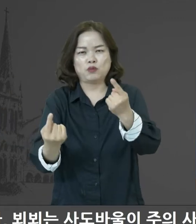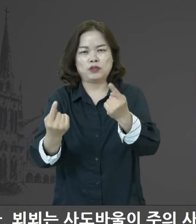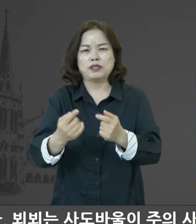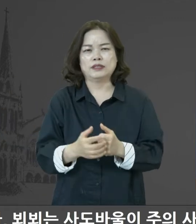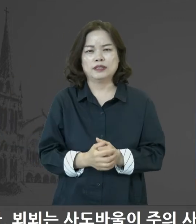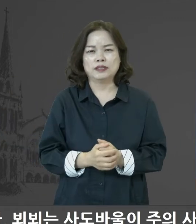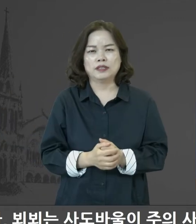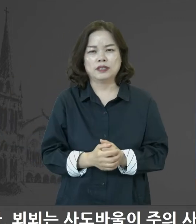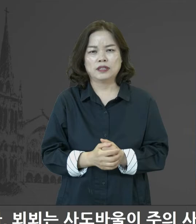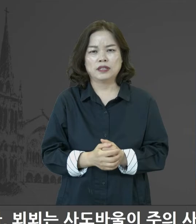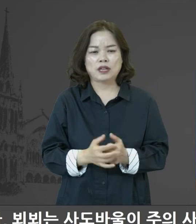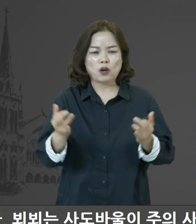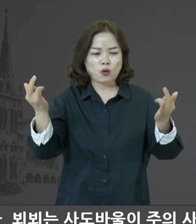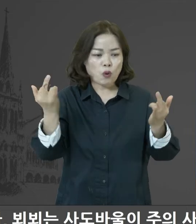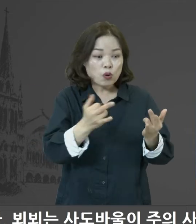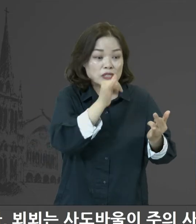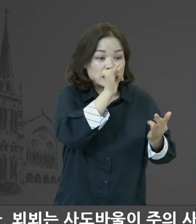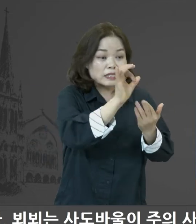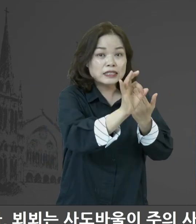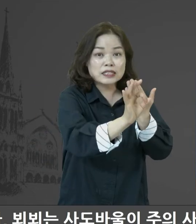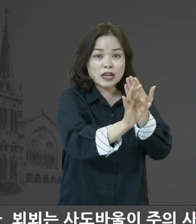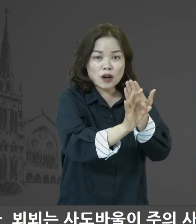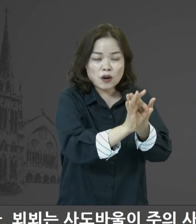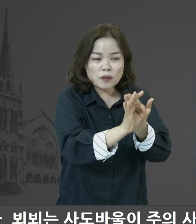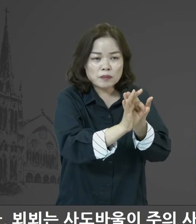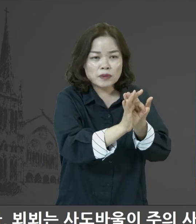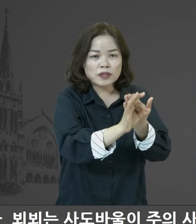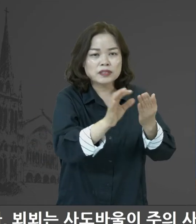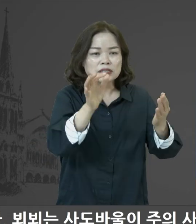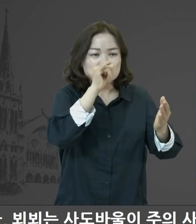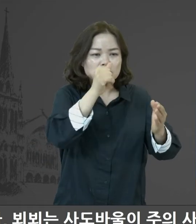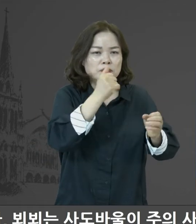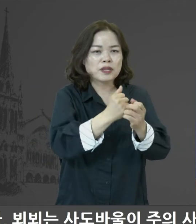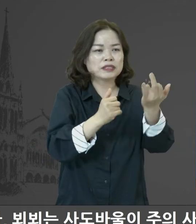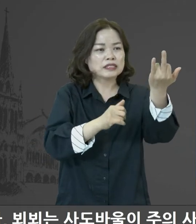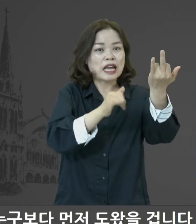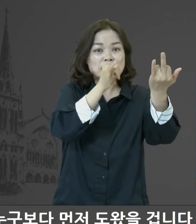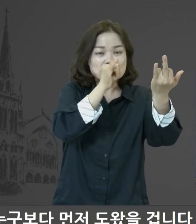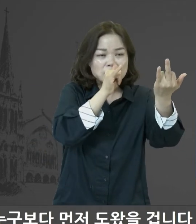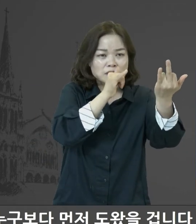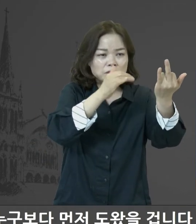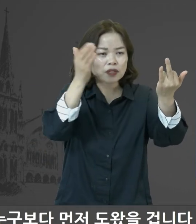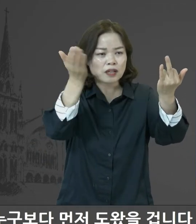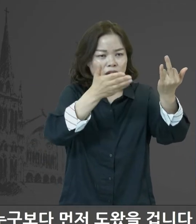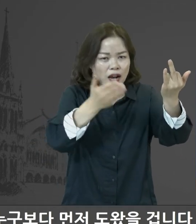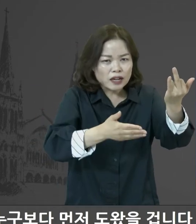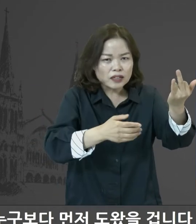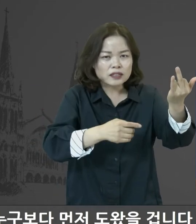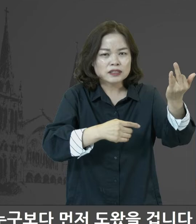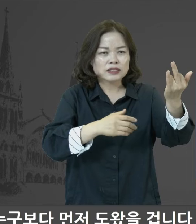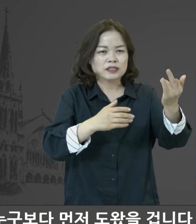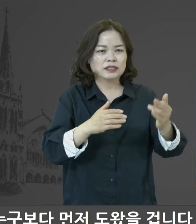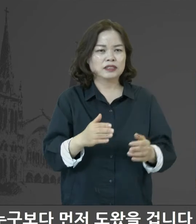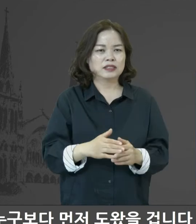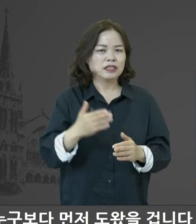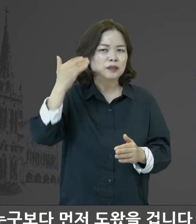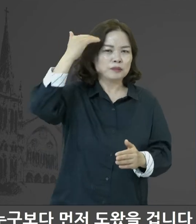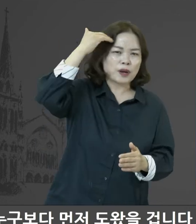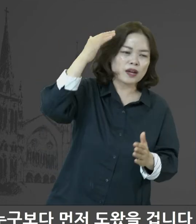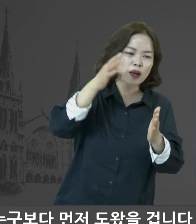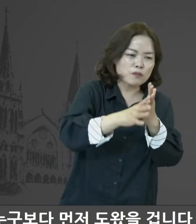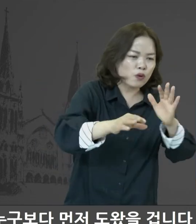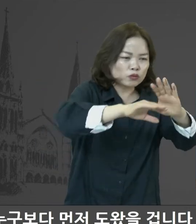되어지기보다는 골짜기가 있으면 메꾸고 산이 있으면 깎아서 장애물을